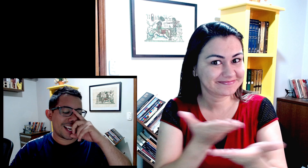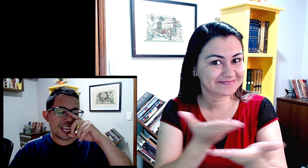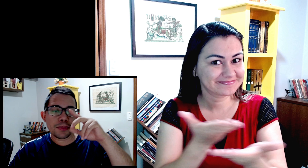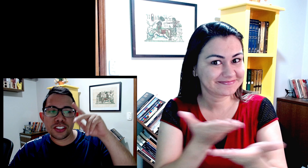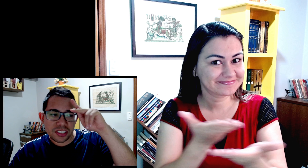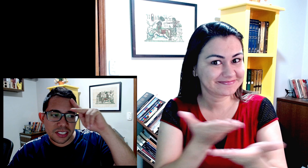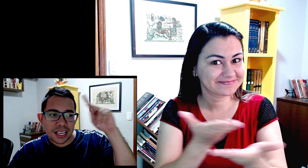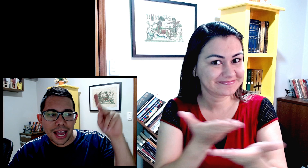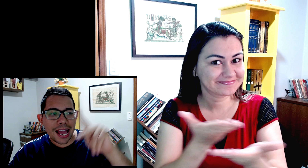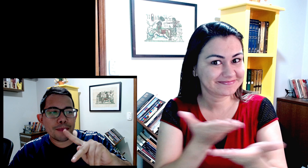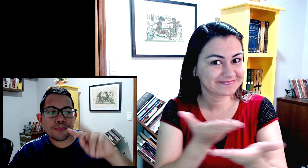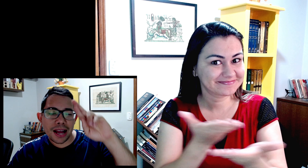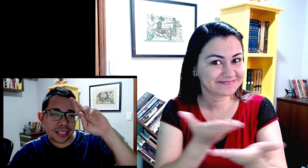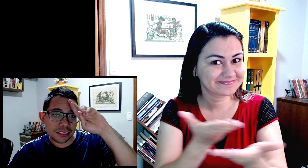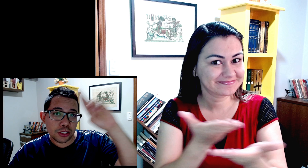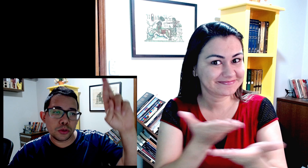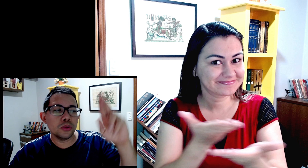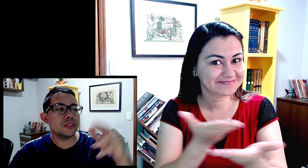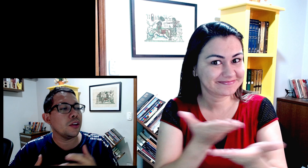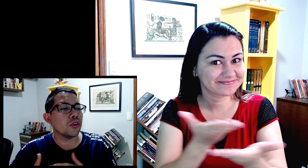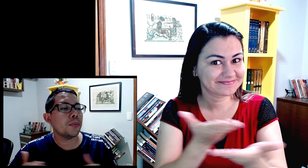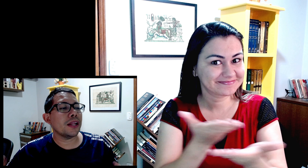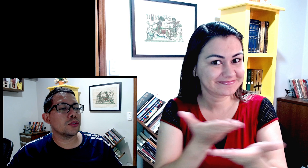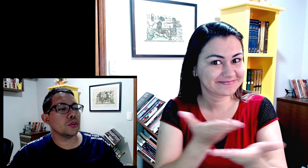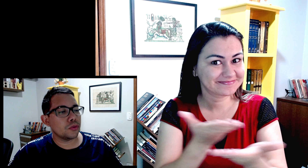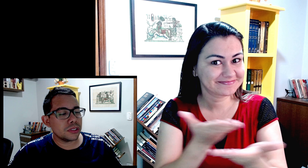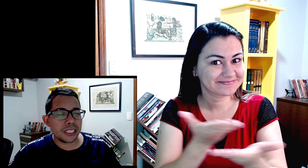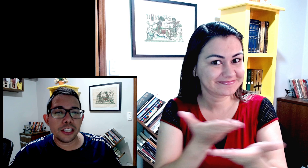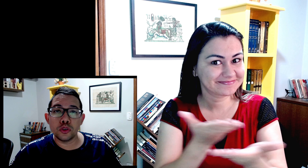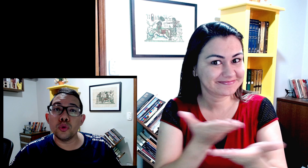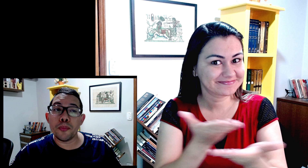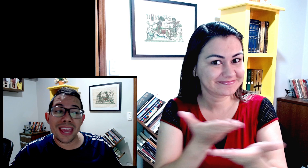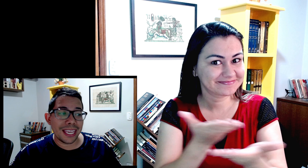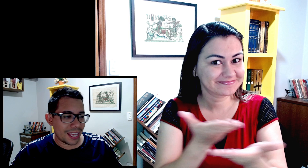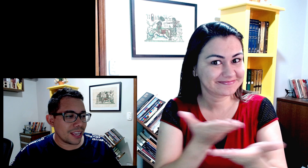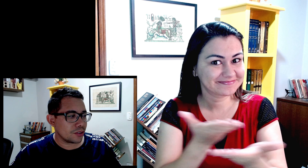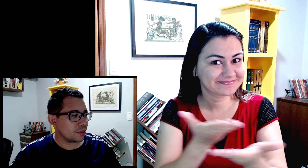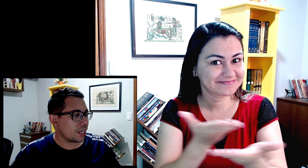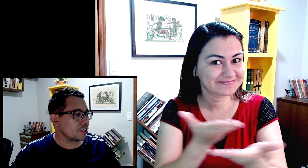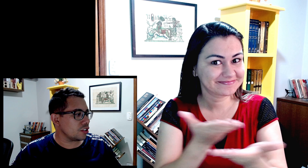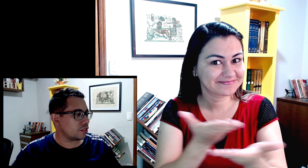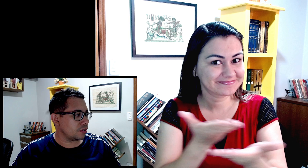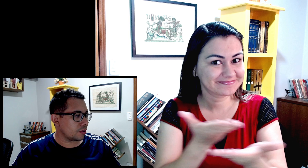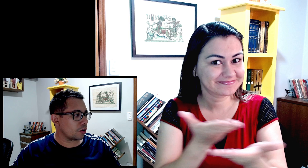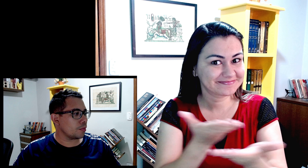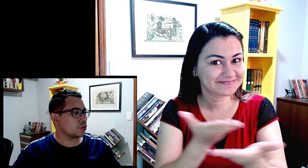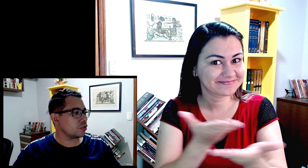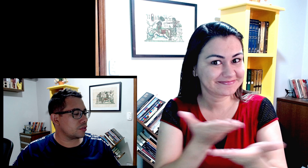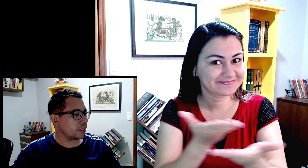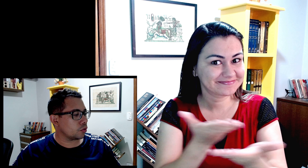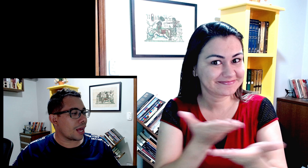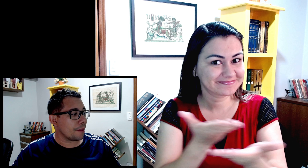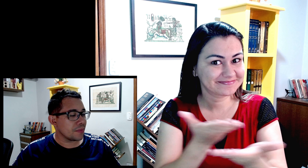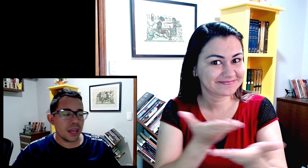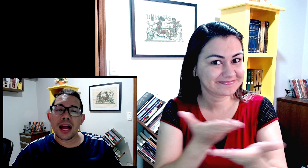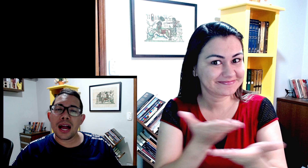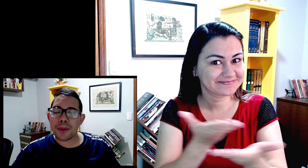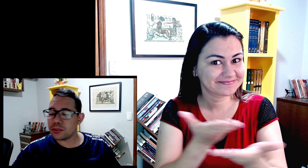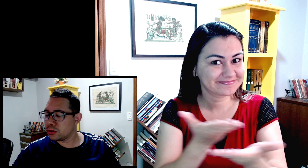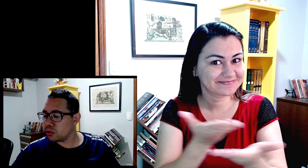Kerma disse: a paz do Senhor para todos vocês. Tudo bem? É isso que ela disse. Então ela começou dizendo lá: a paz do Senhor